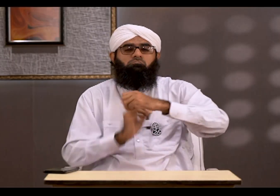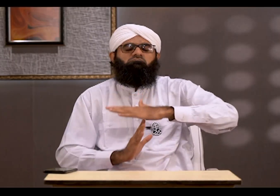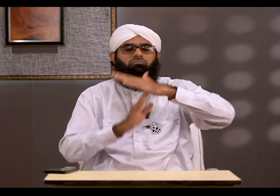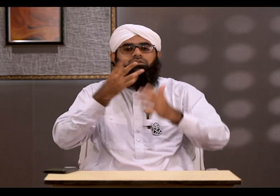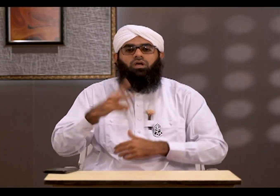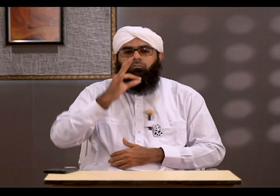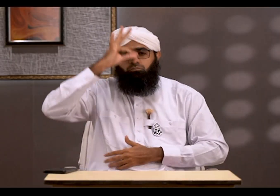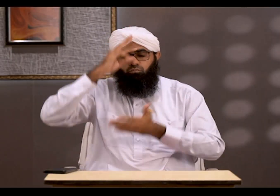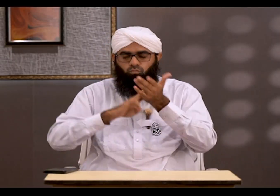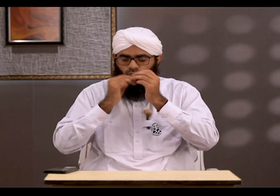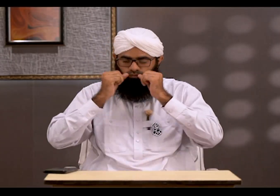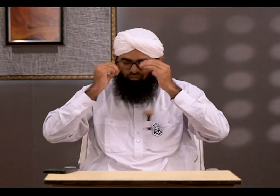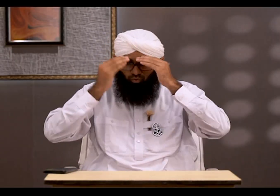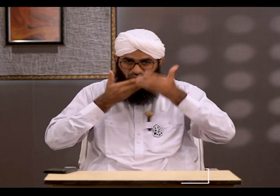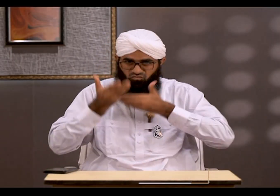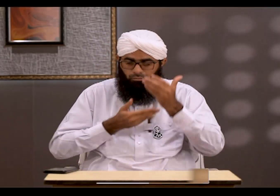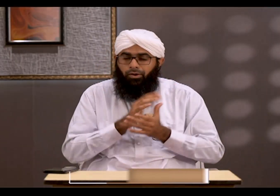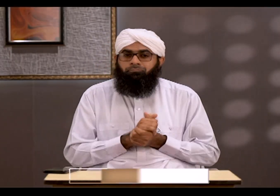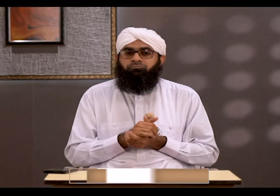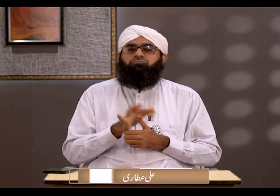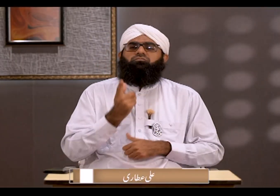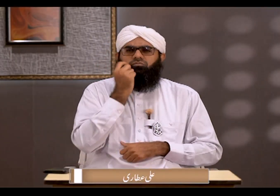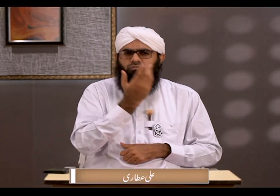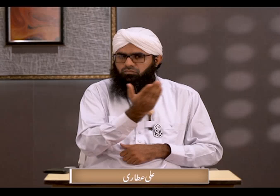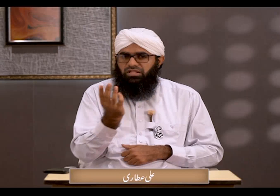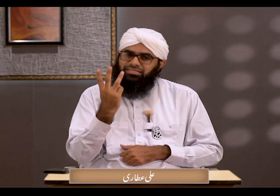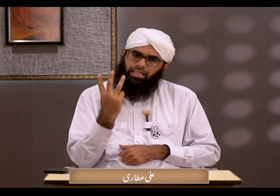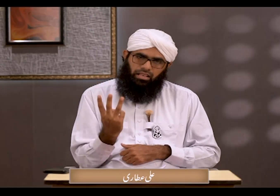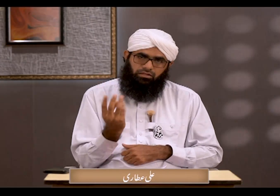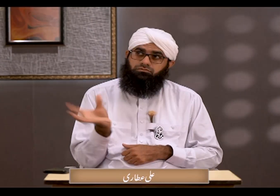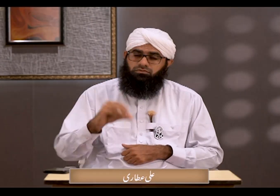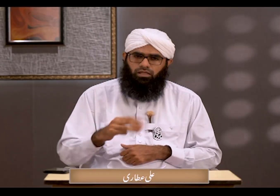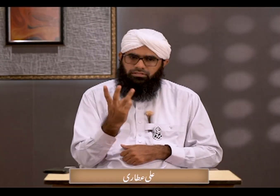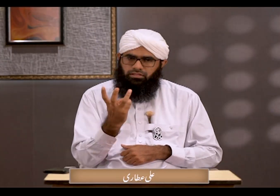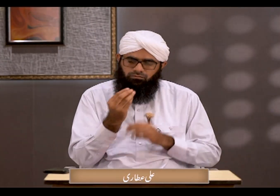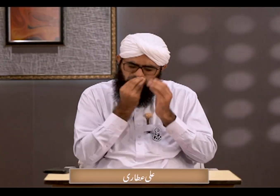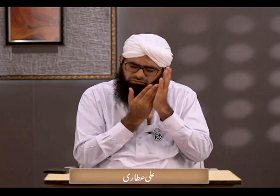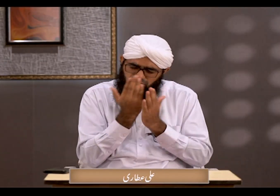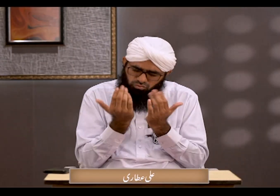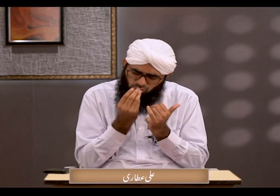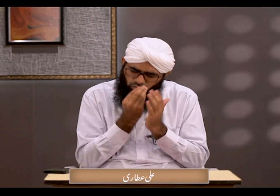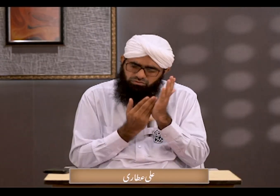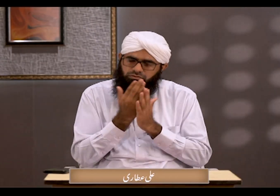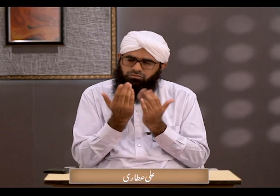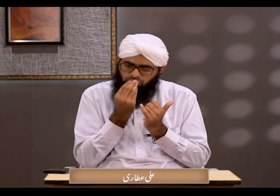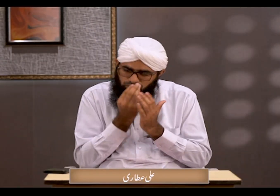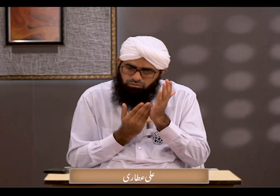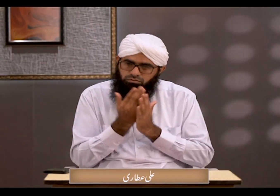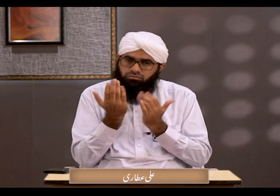وصحبہ وسلم نے ارشاد فرمایا، جس نے 3 مرتبہ اللہ پاک سے جنت کا سوال کیا تو جنت دعا کرتی ہے کہ یا اللہ اس